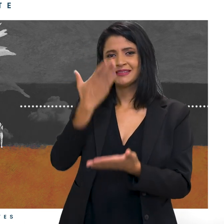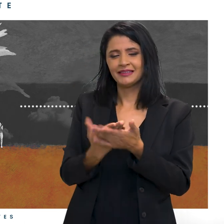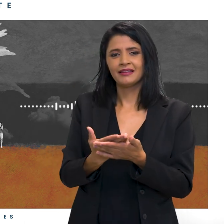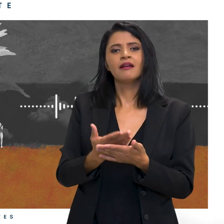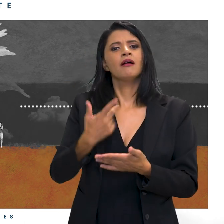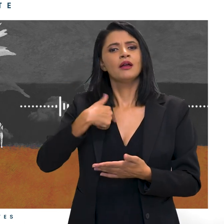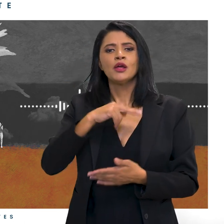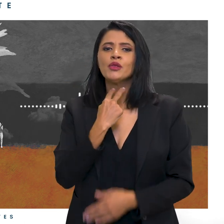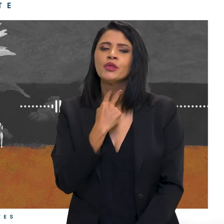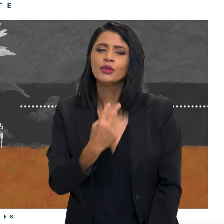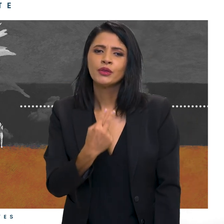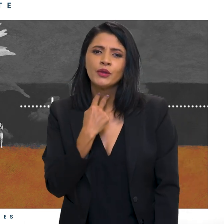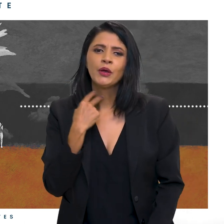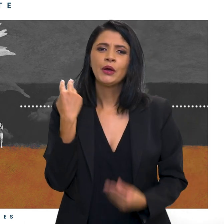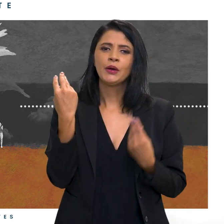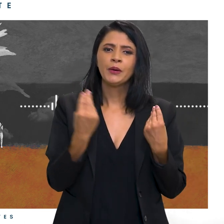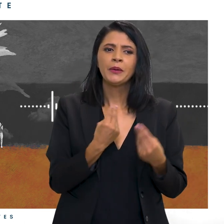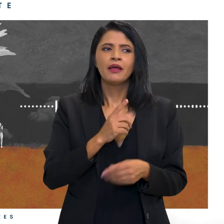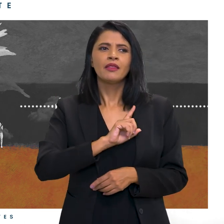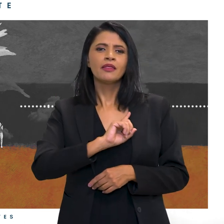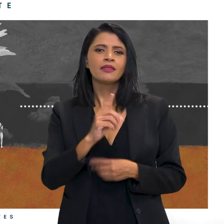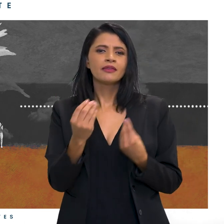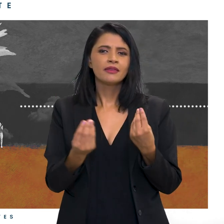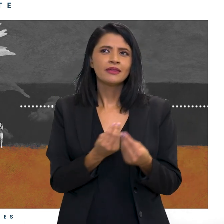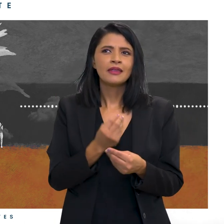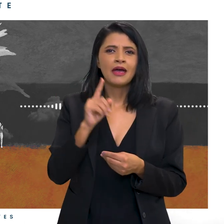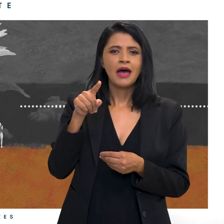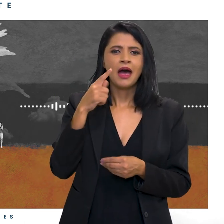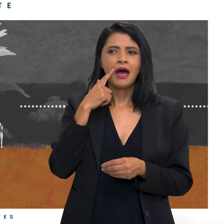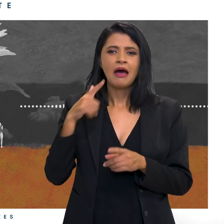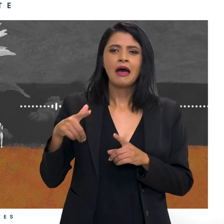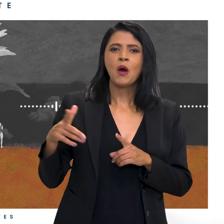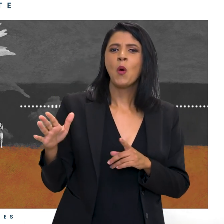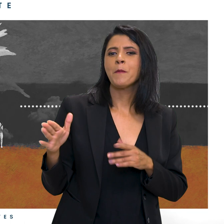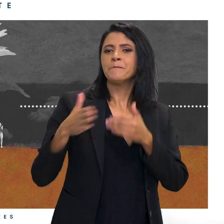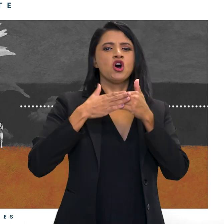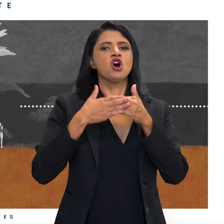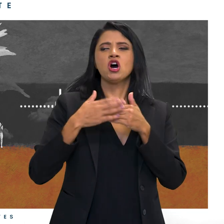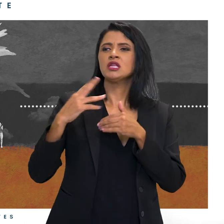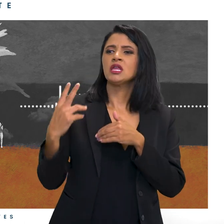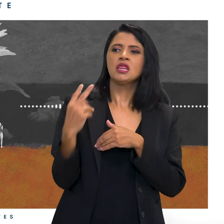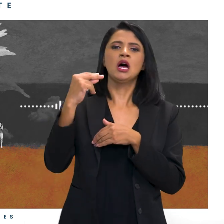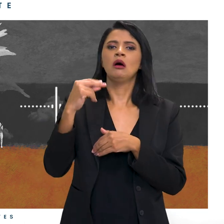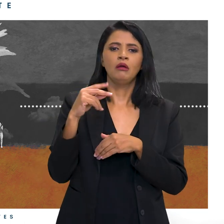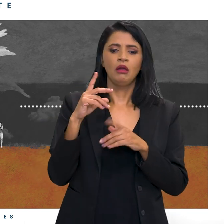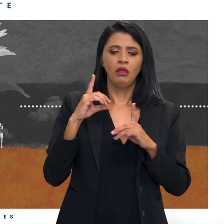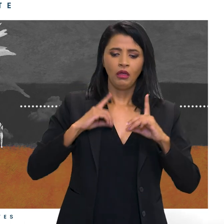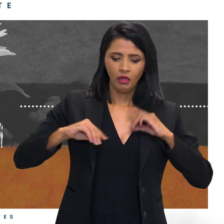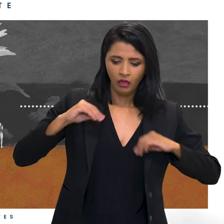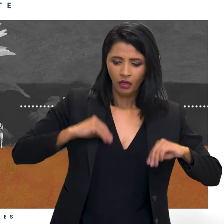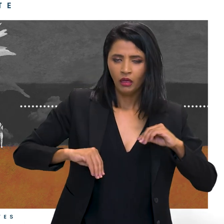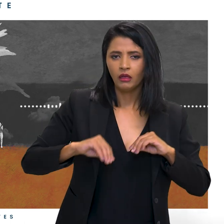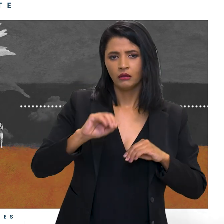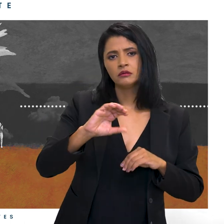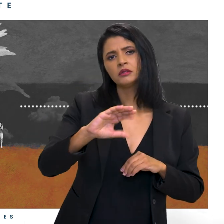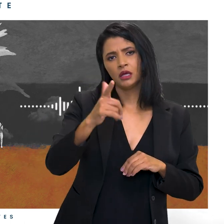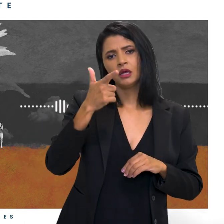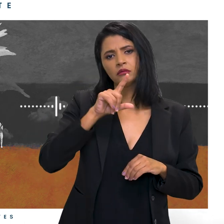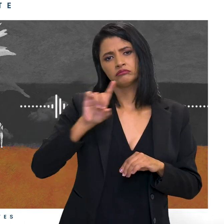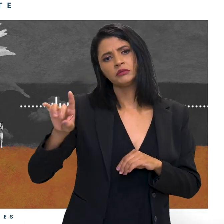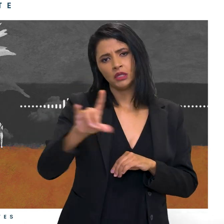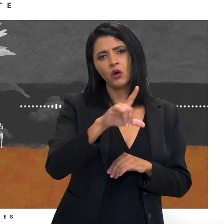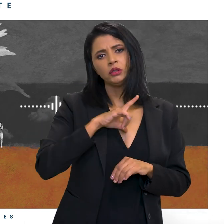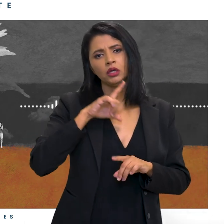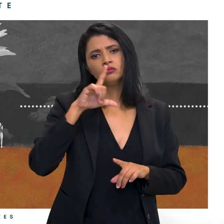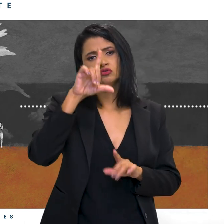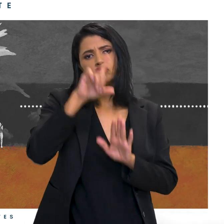acreditar. A gente não pode receber um não ou uma fechada de porta em se deprimir. Óbvio, todo